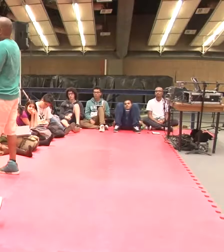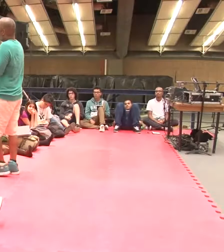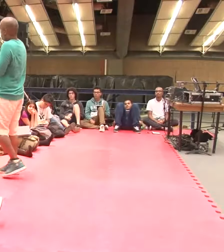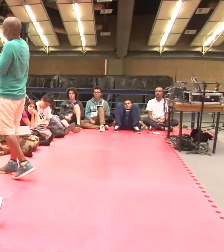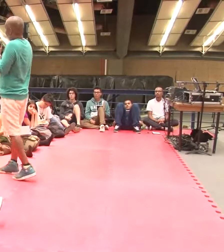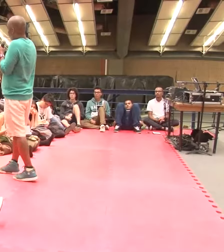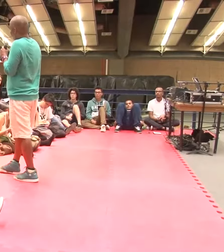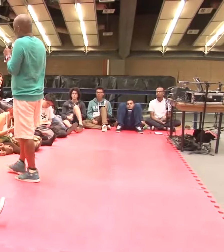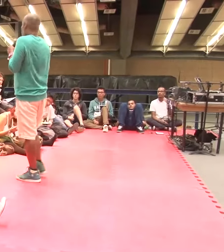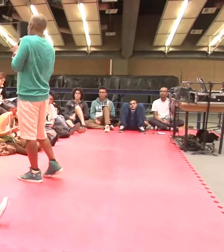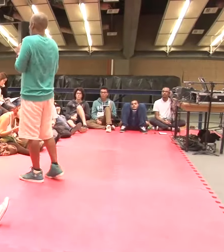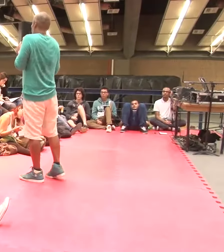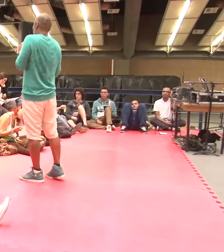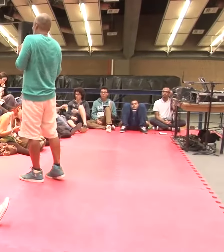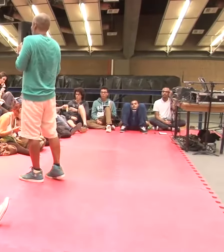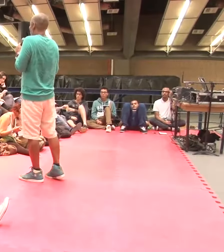Quando comemos folhas verdes,